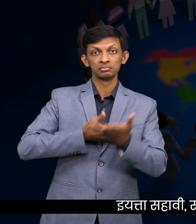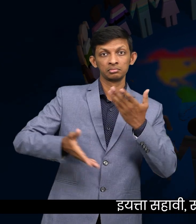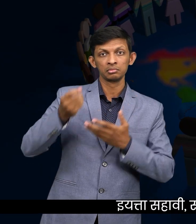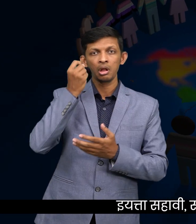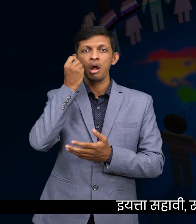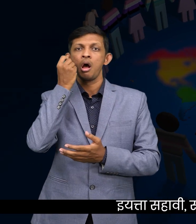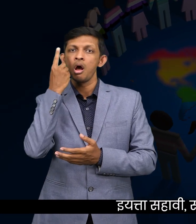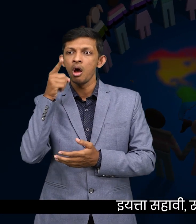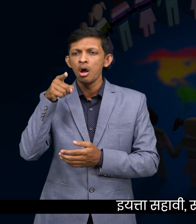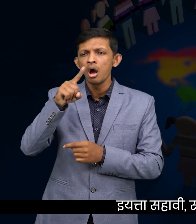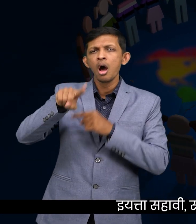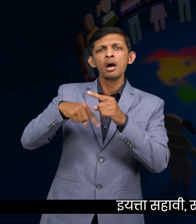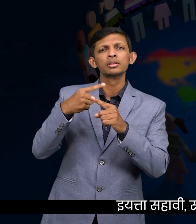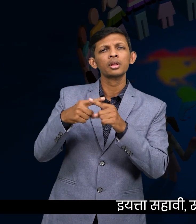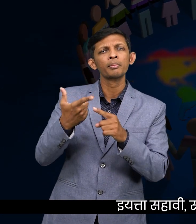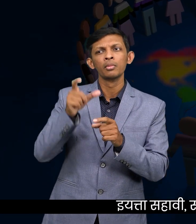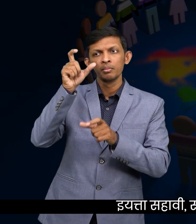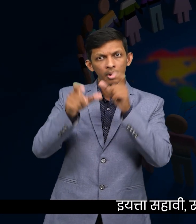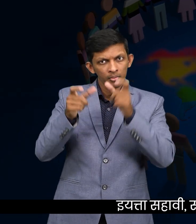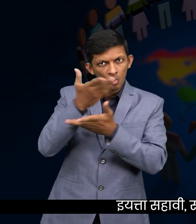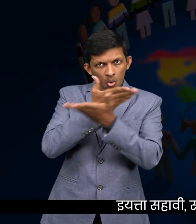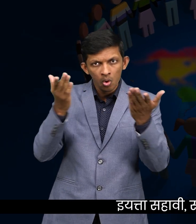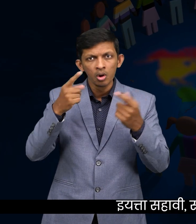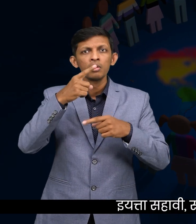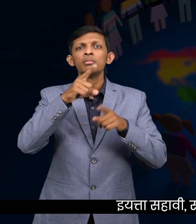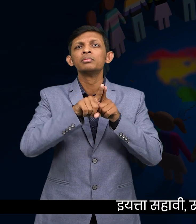इयत्ता 6वी सामाजिक अभ्यासातून विविधता